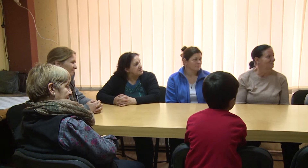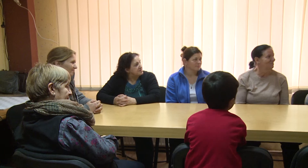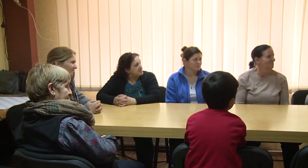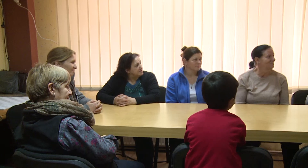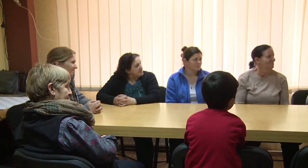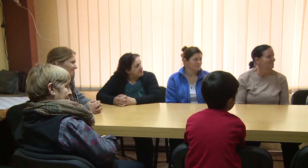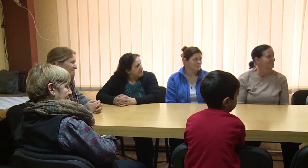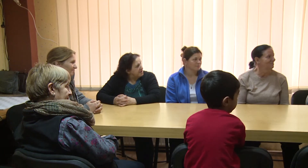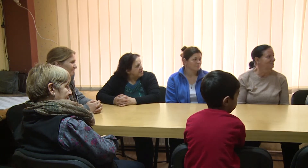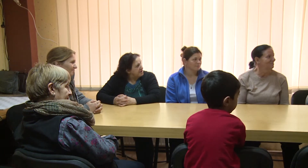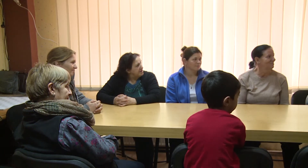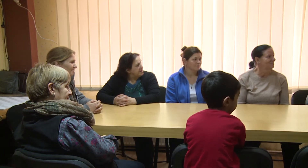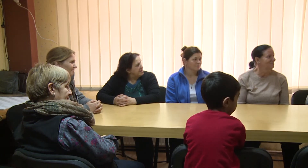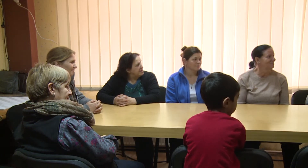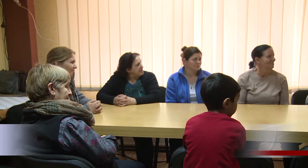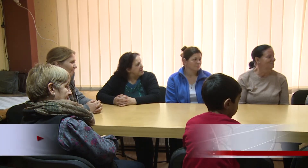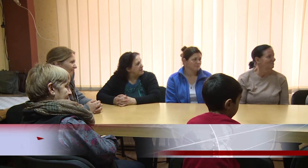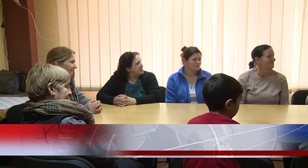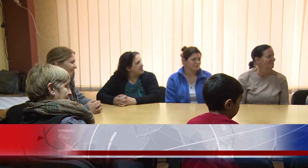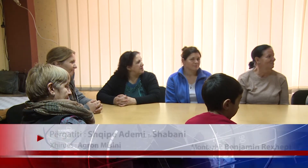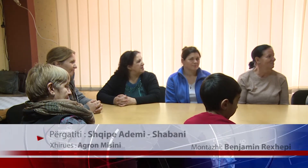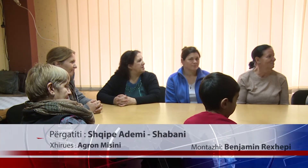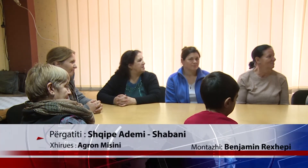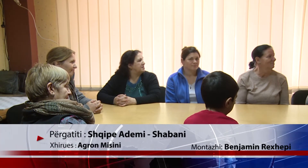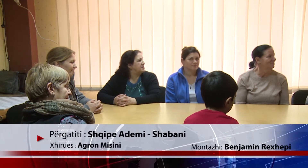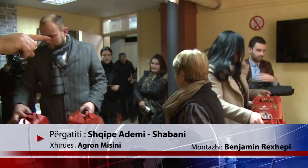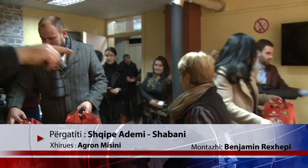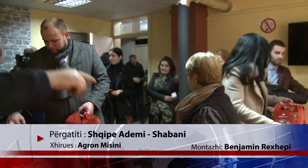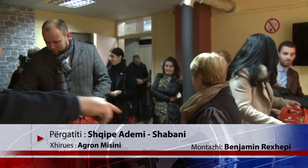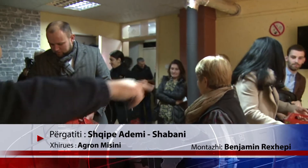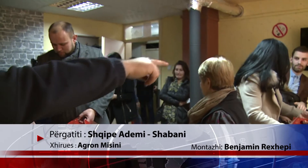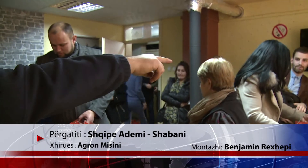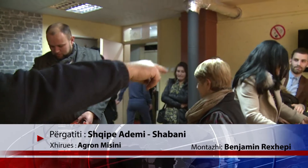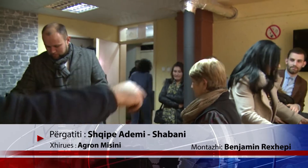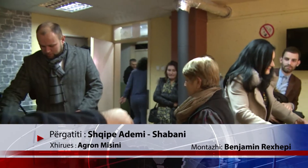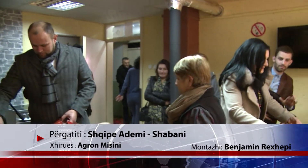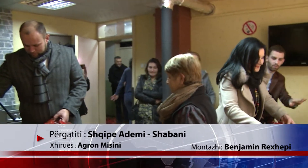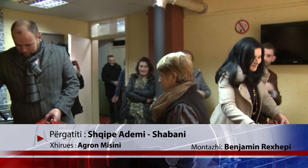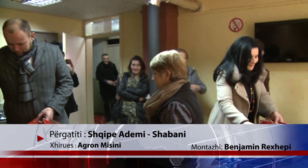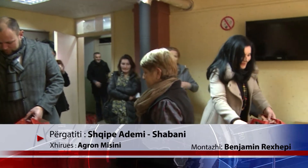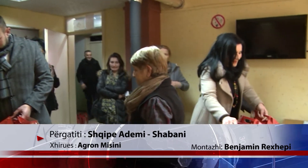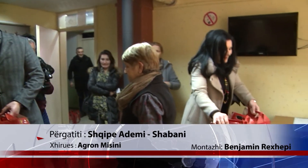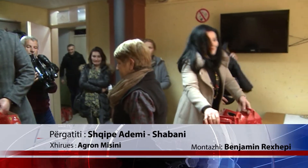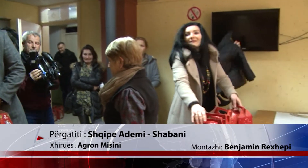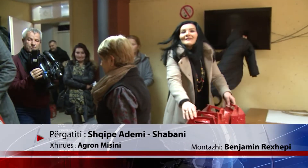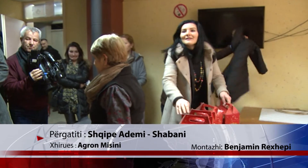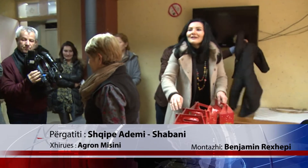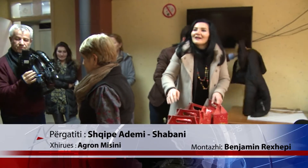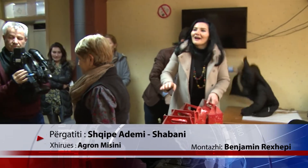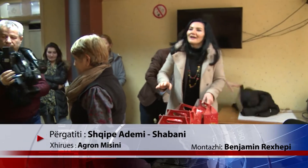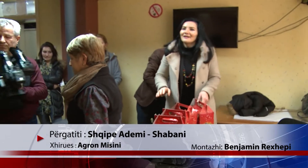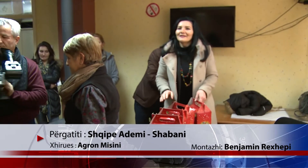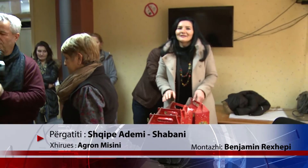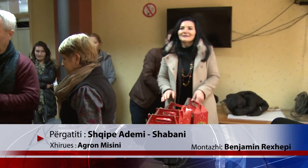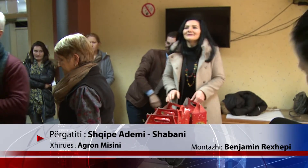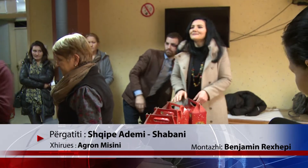Mbi 36 antarë të shoqatës së shurdhë Memecëve në Ferizaj janë gëzuar sot marrjes së dhuratave nga kryesuesja e kuvendit të